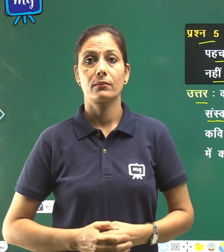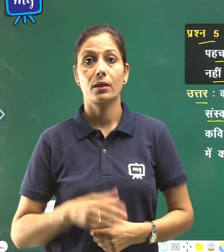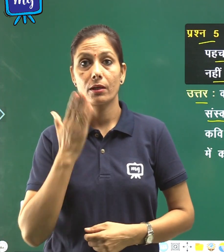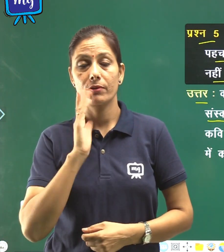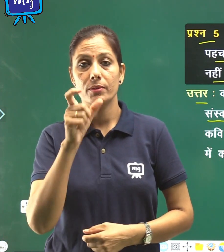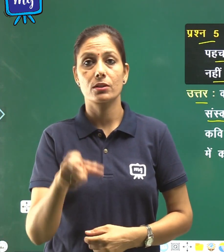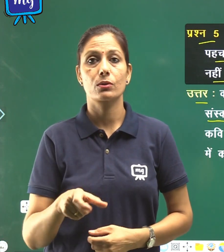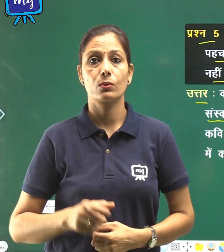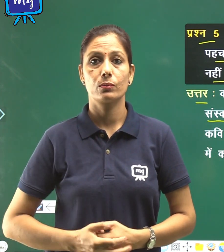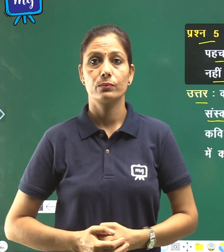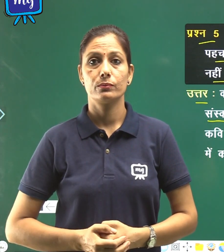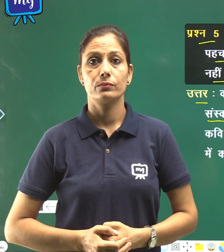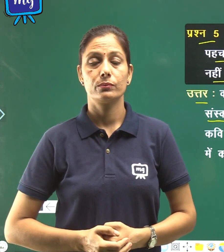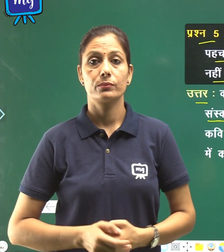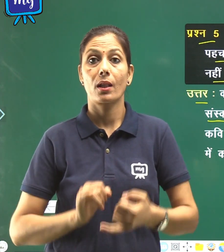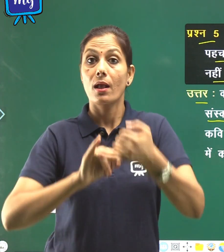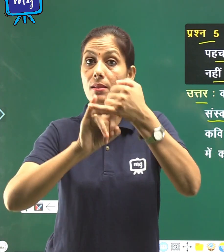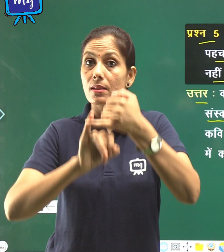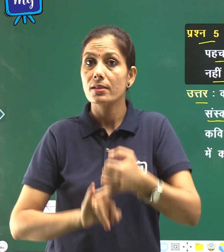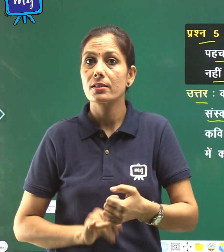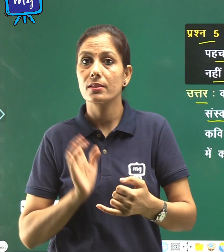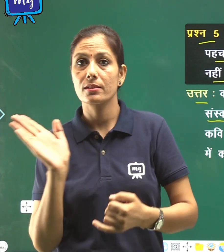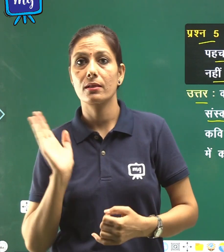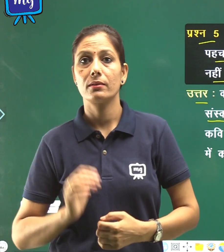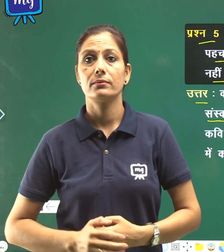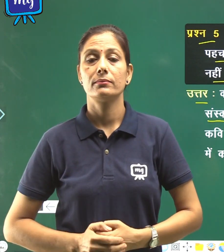कवि को दक्षिण दिशा